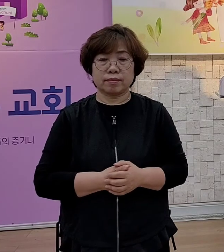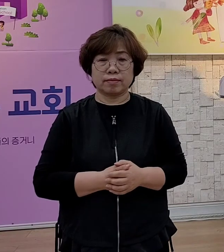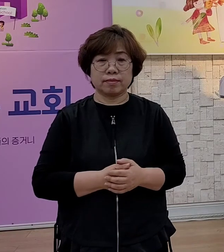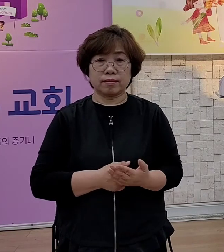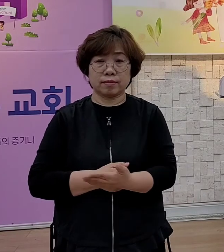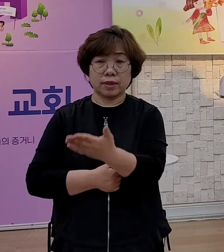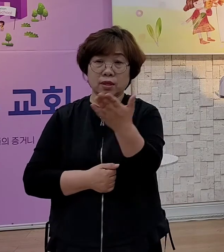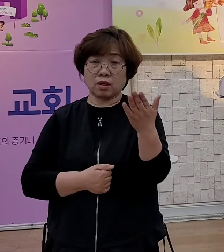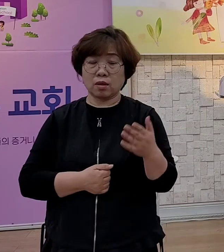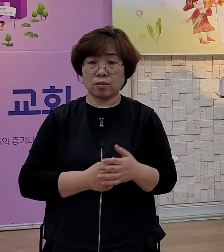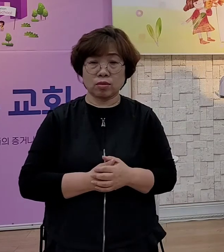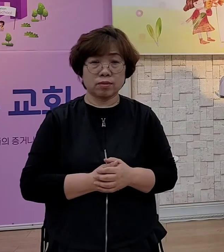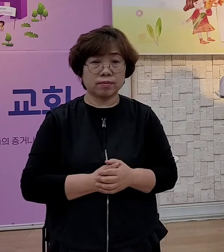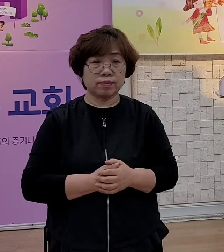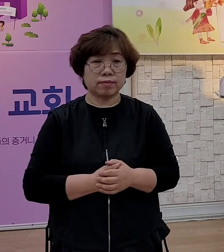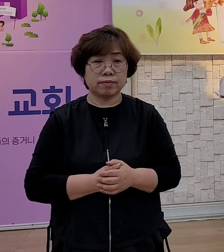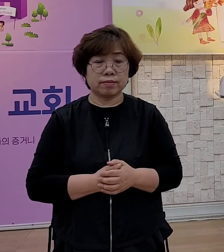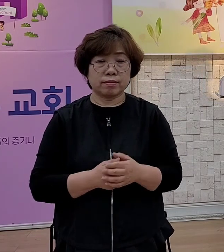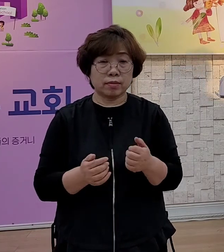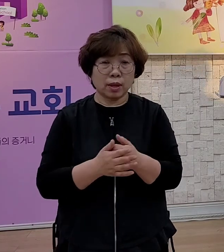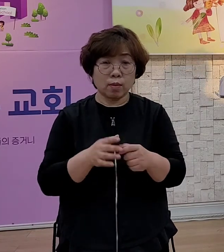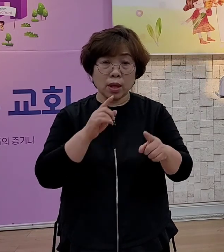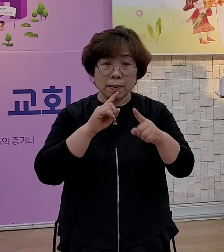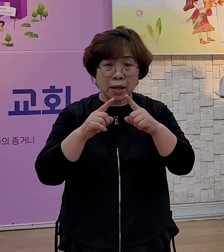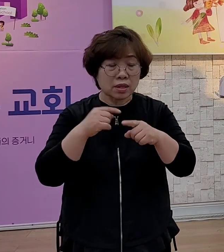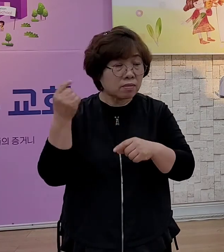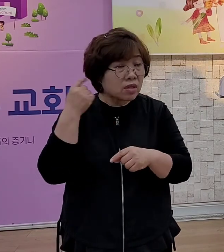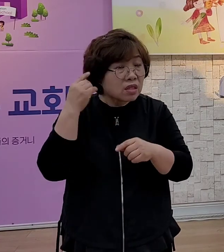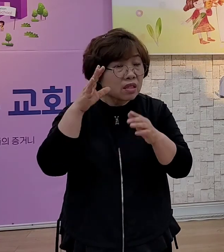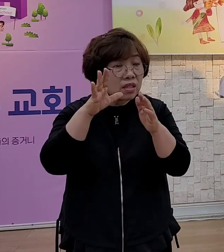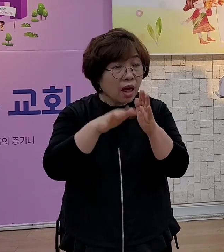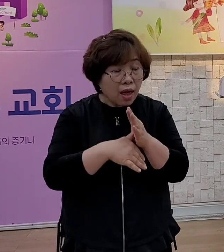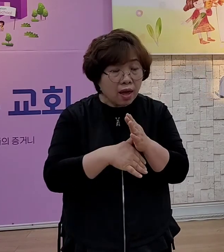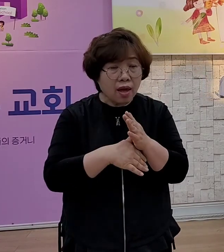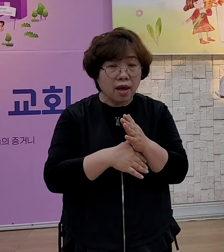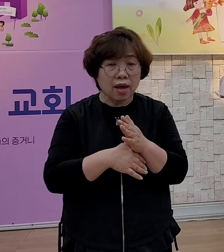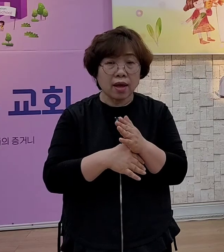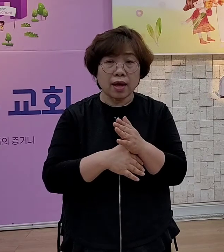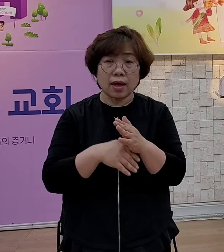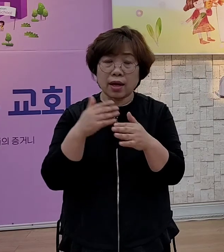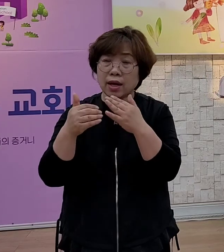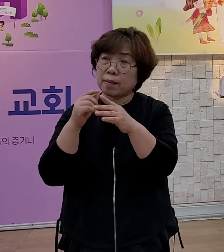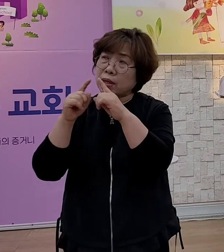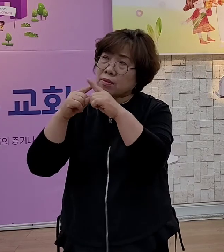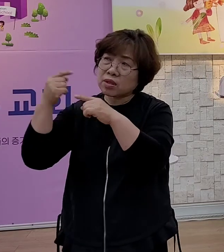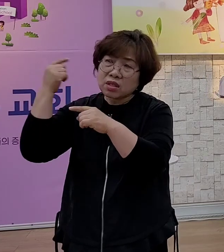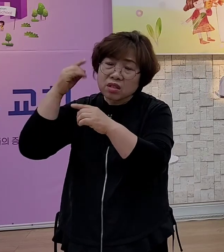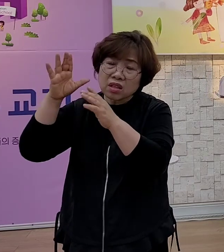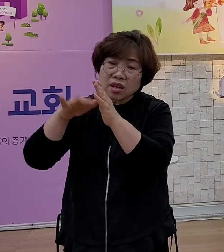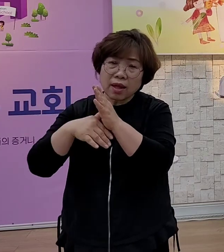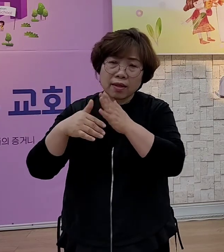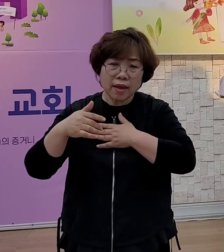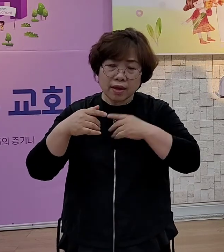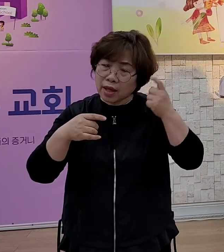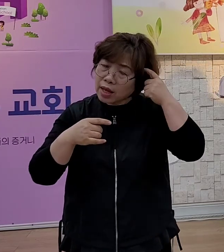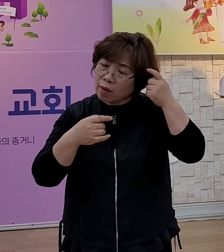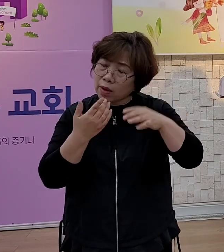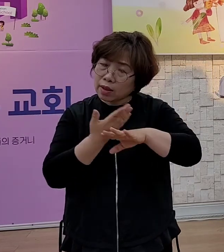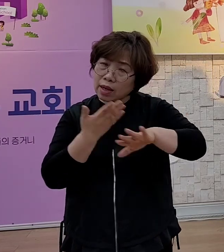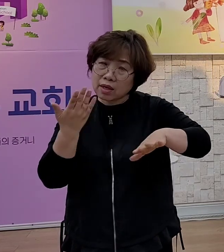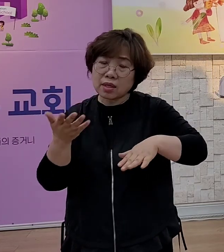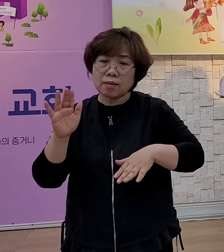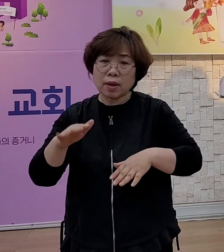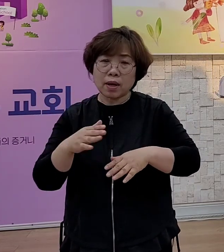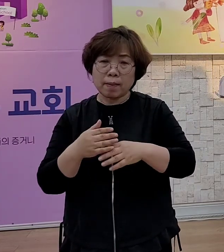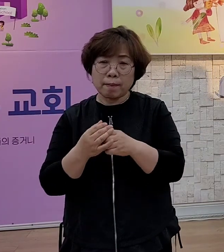것이죠. 여러분 그래서 여러분 말씀이 들려올 때 자기의 생각과 다르다고 여러분 함부로